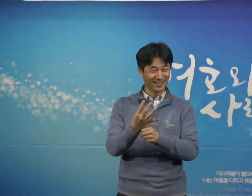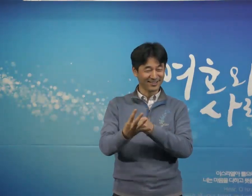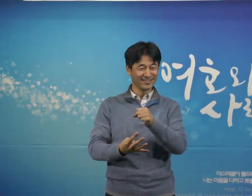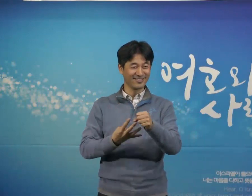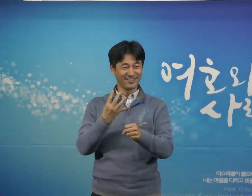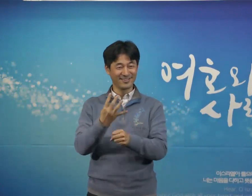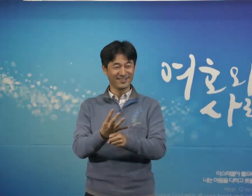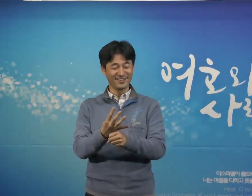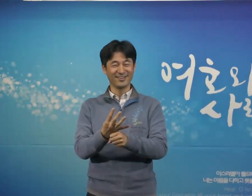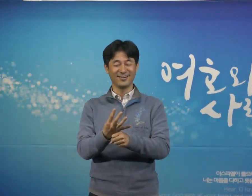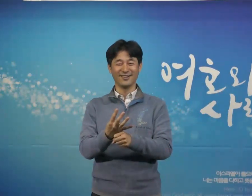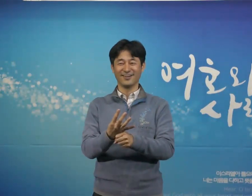4년? 4년?